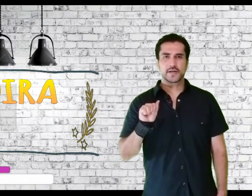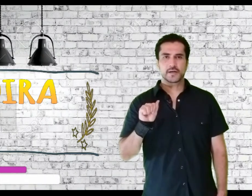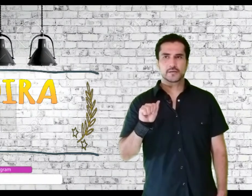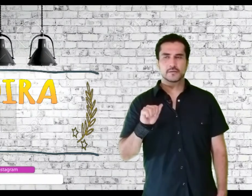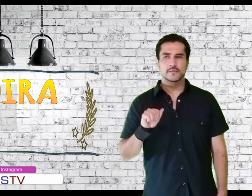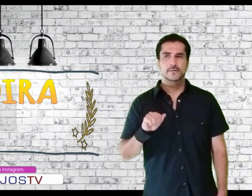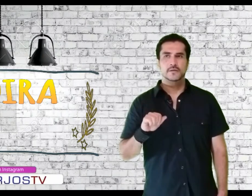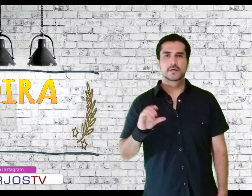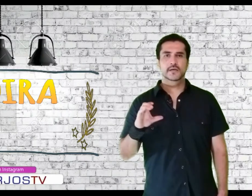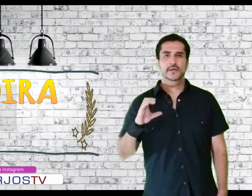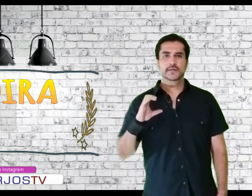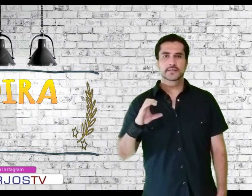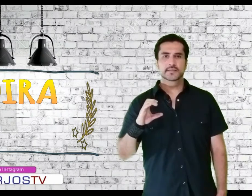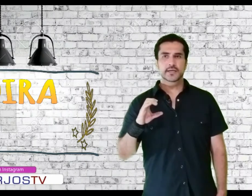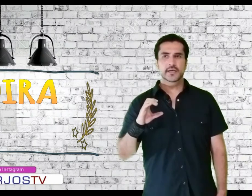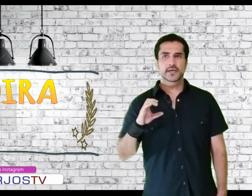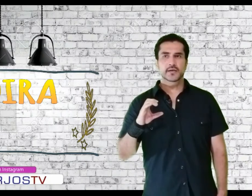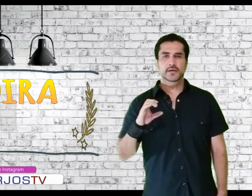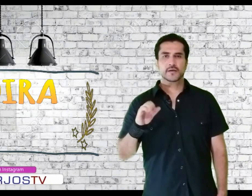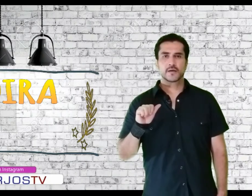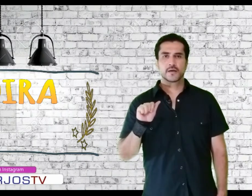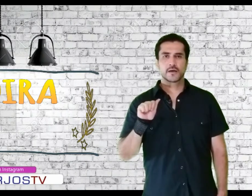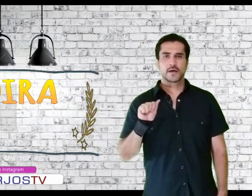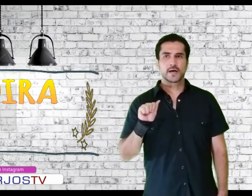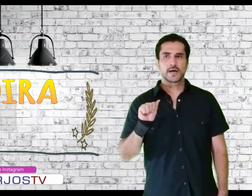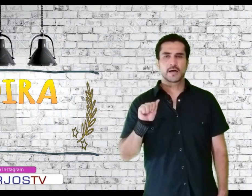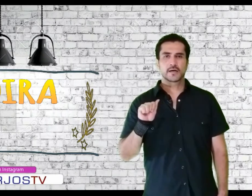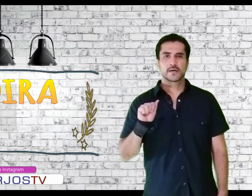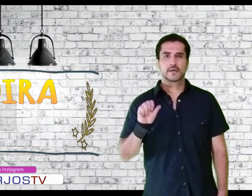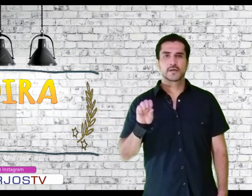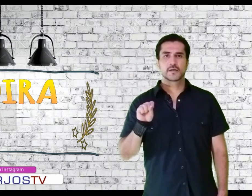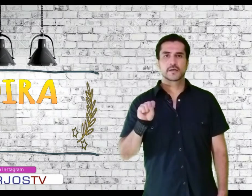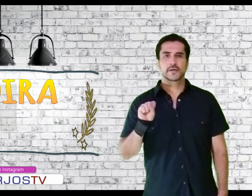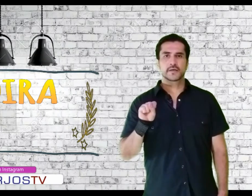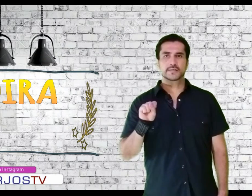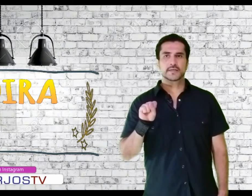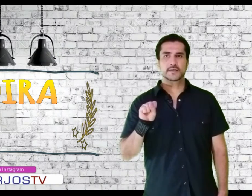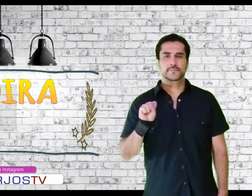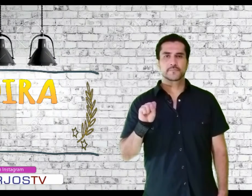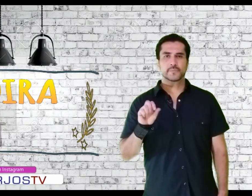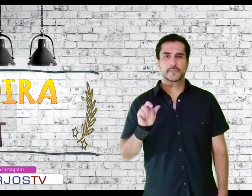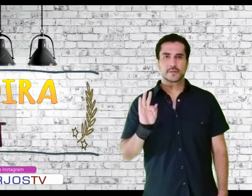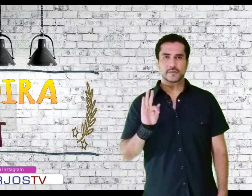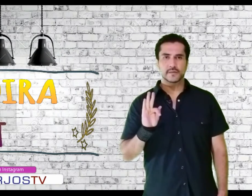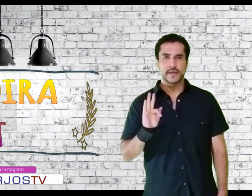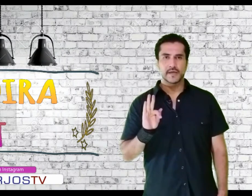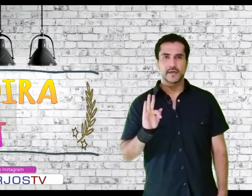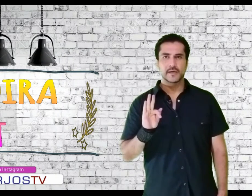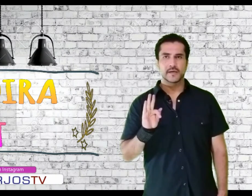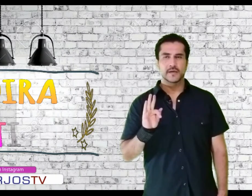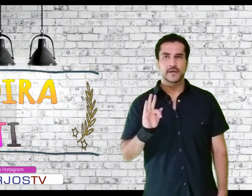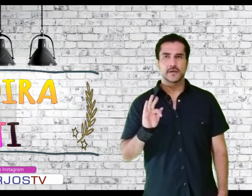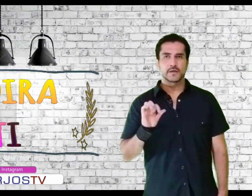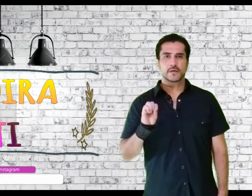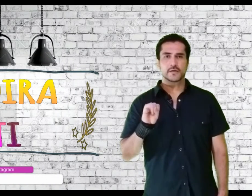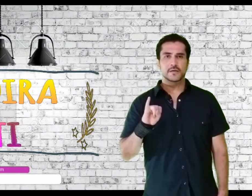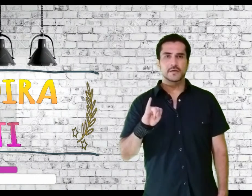Yadira, C, A, S, T,